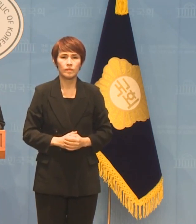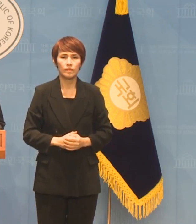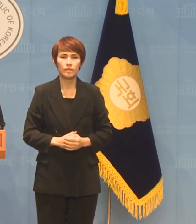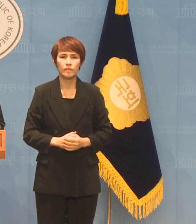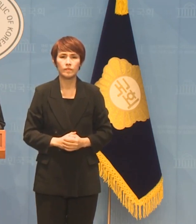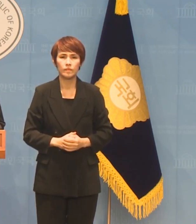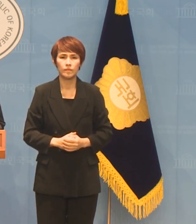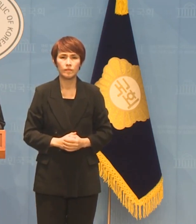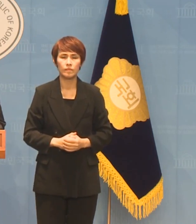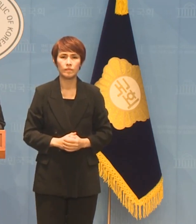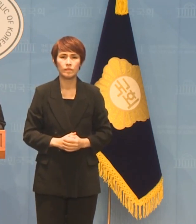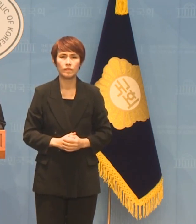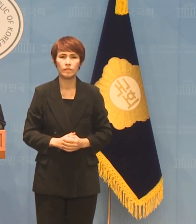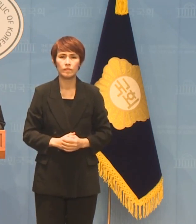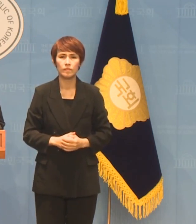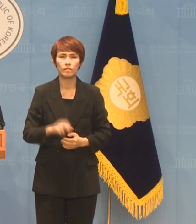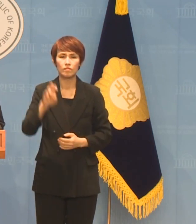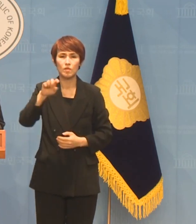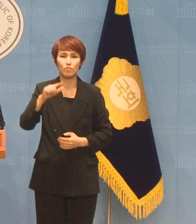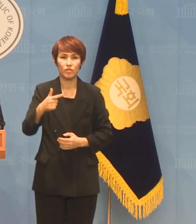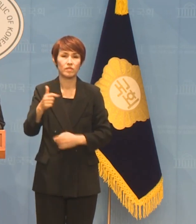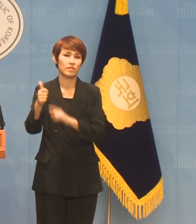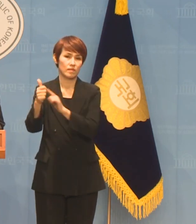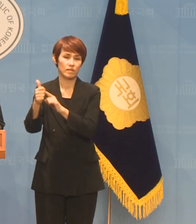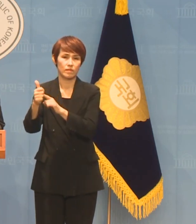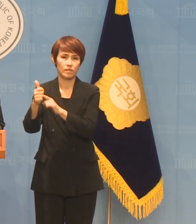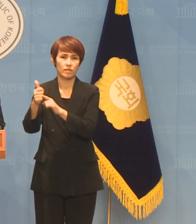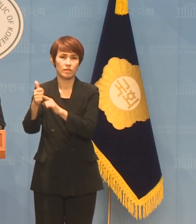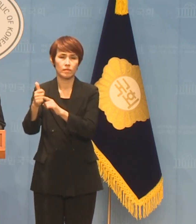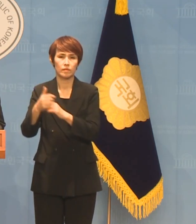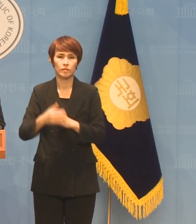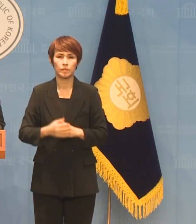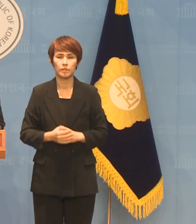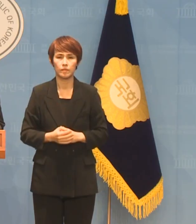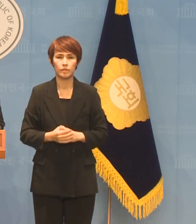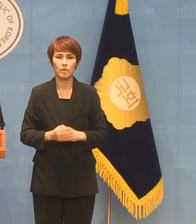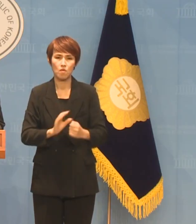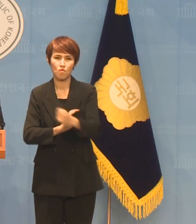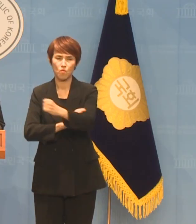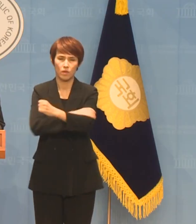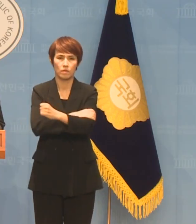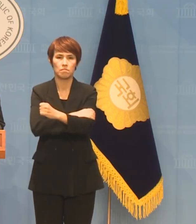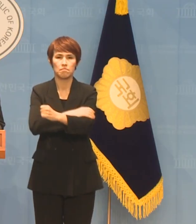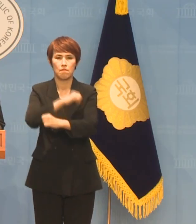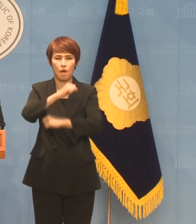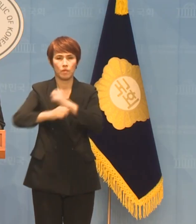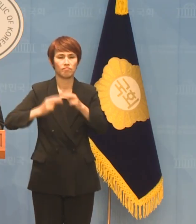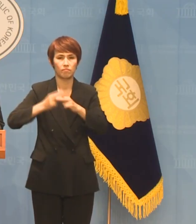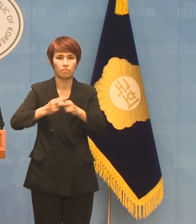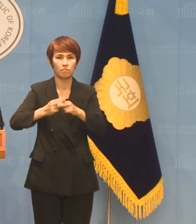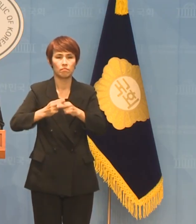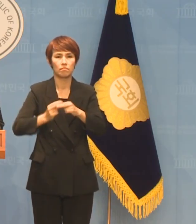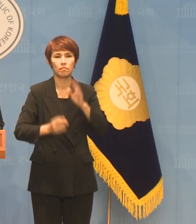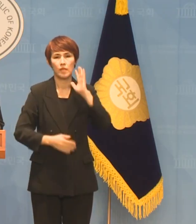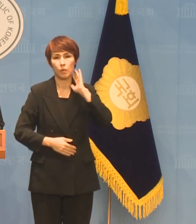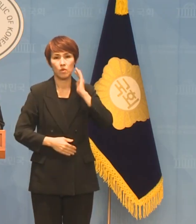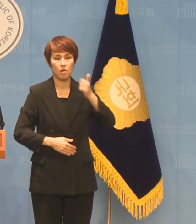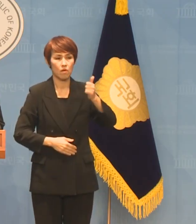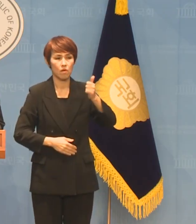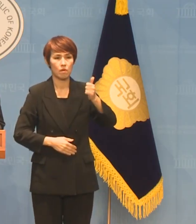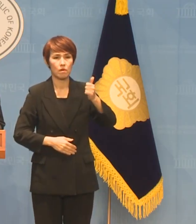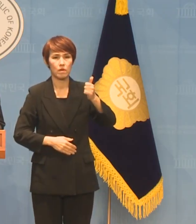특히 문 대행은 소송 지휘권을 남용해 피청구인인 대통령의